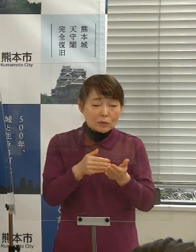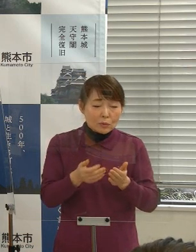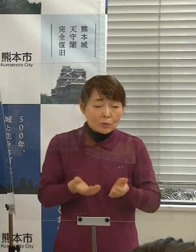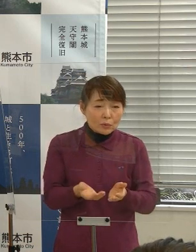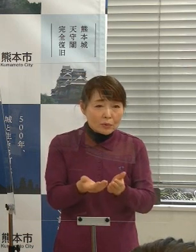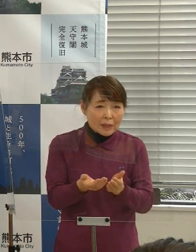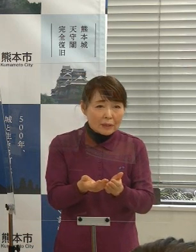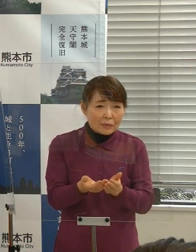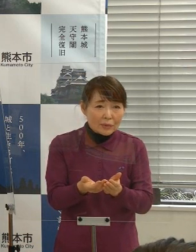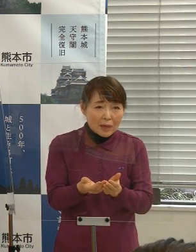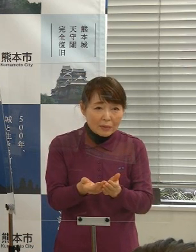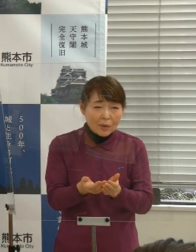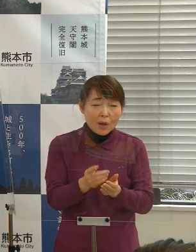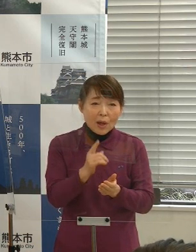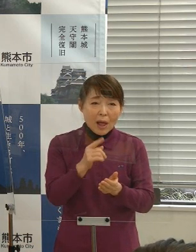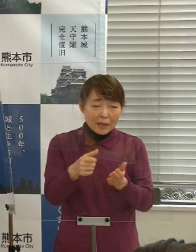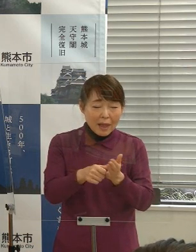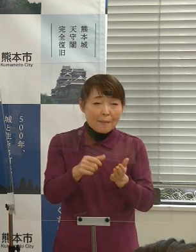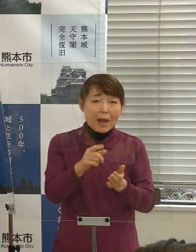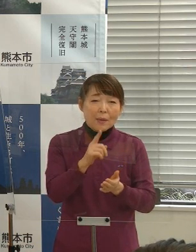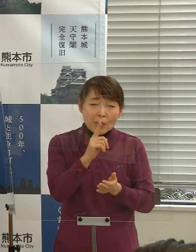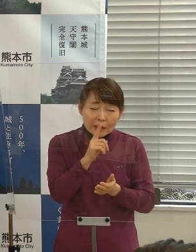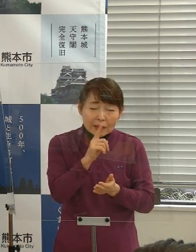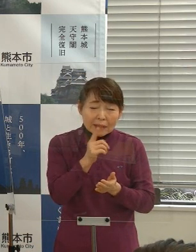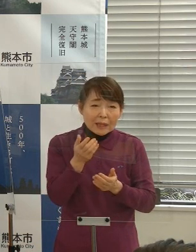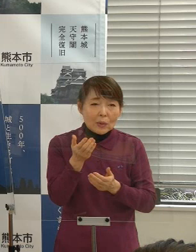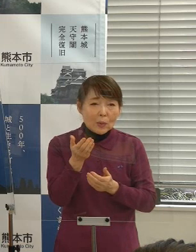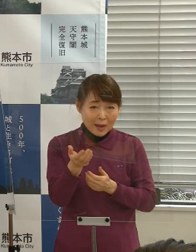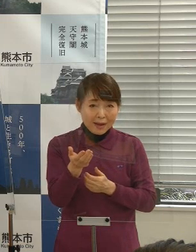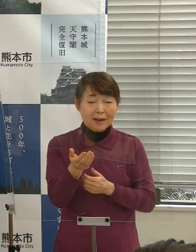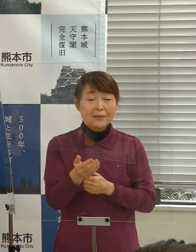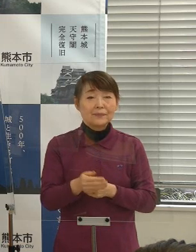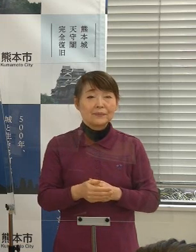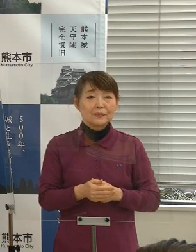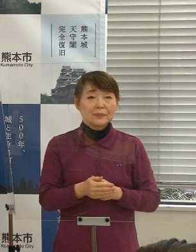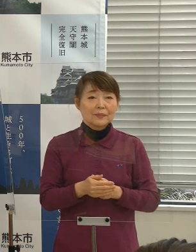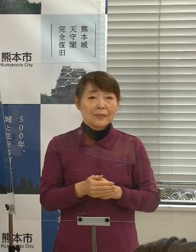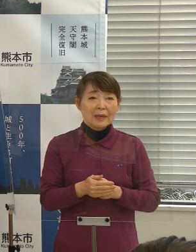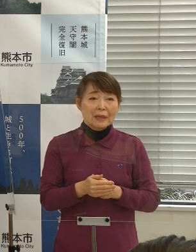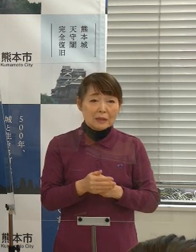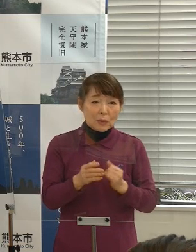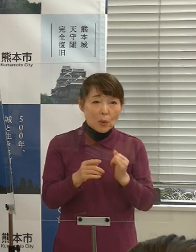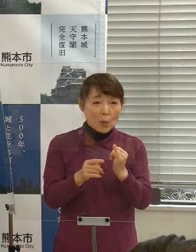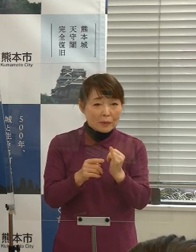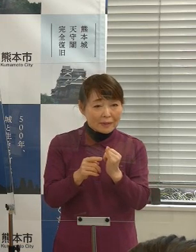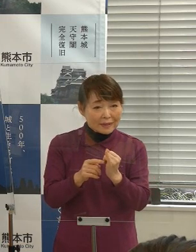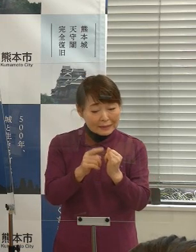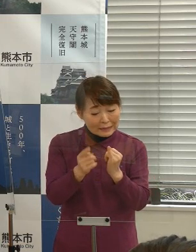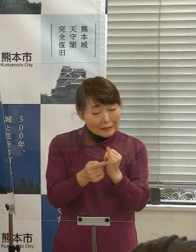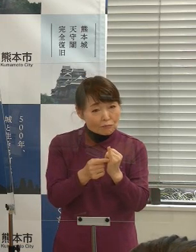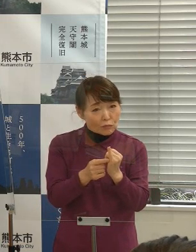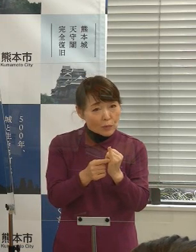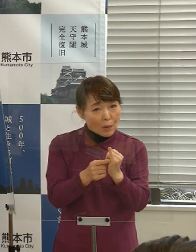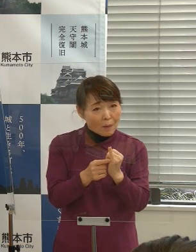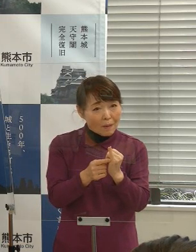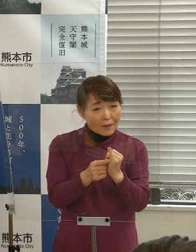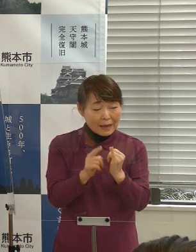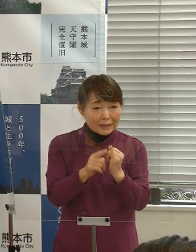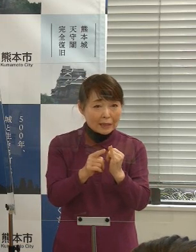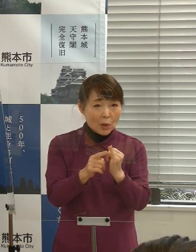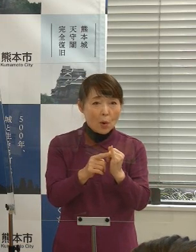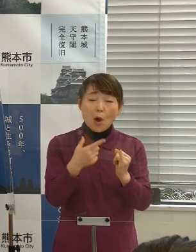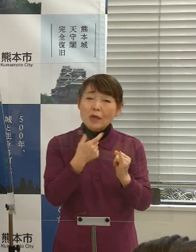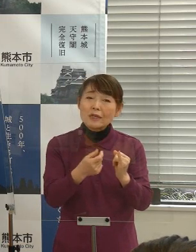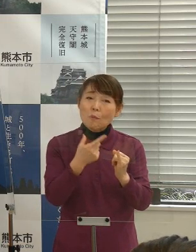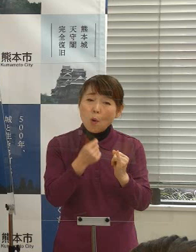出産であるのか、何を、その妊婦の方が希望されているのかということをですね、やはりつぶ